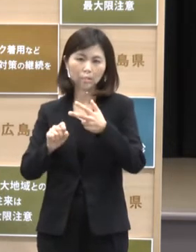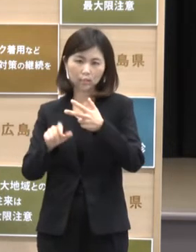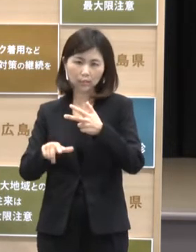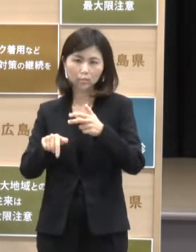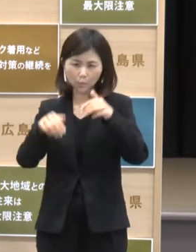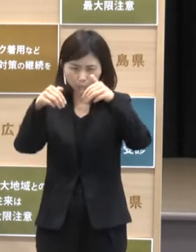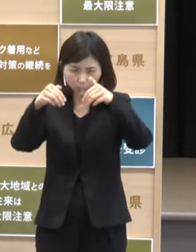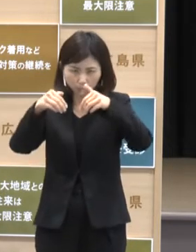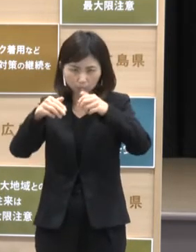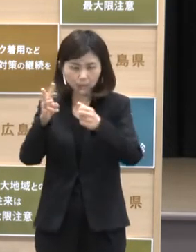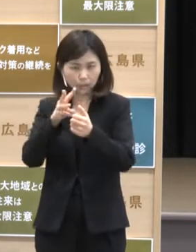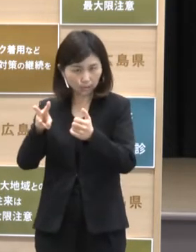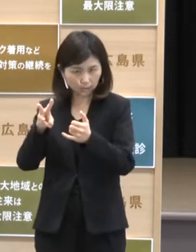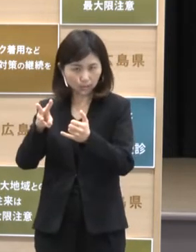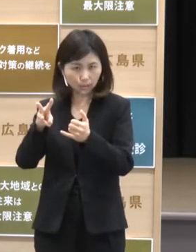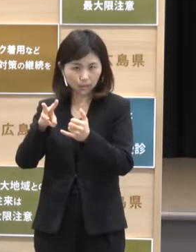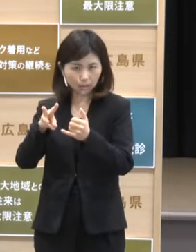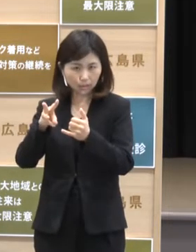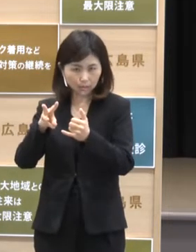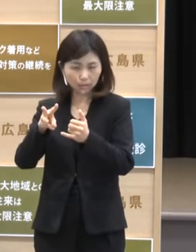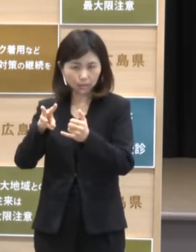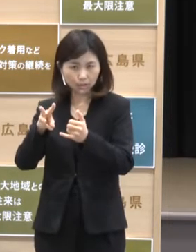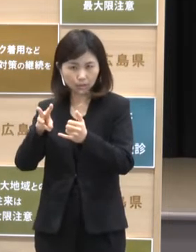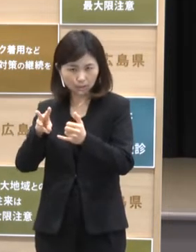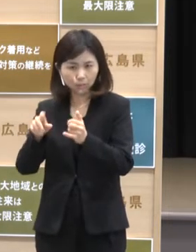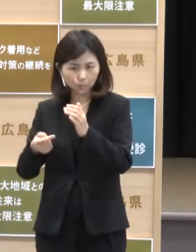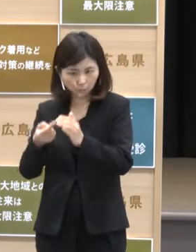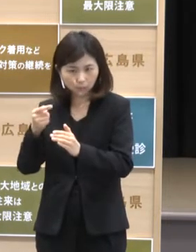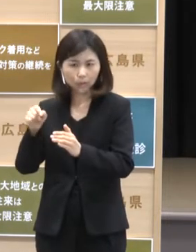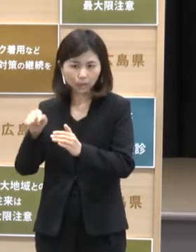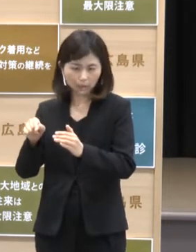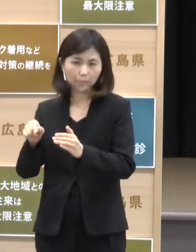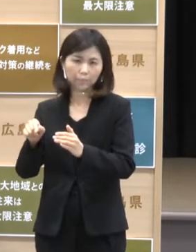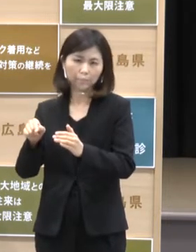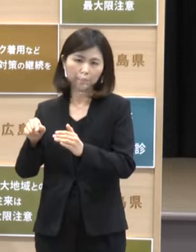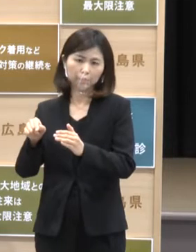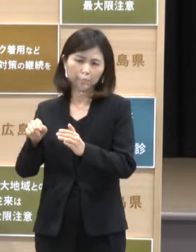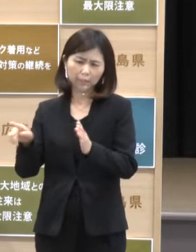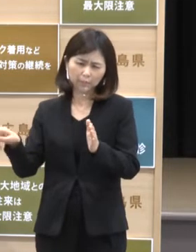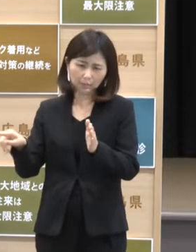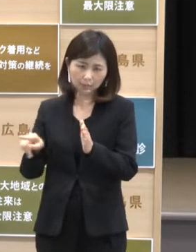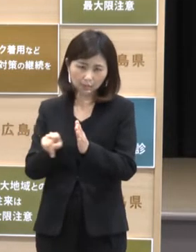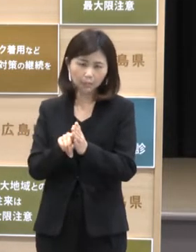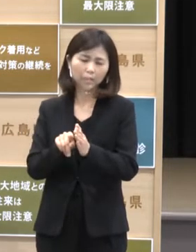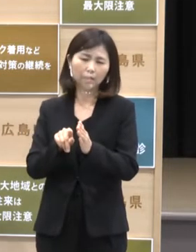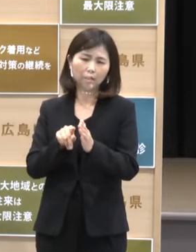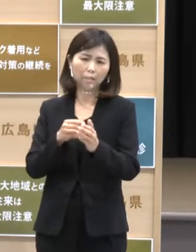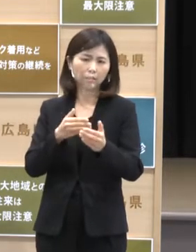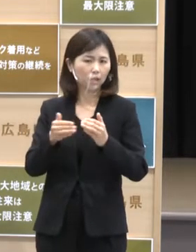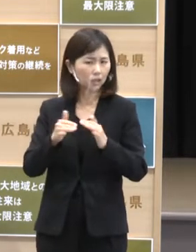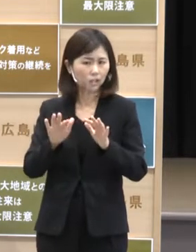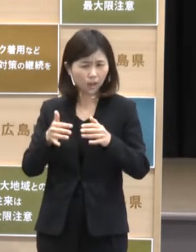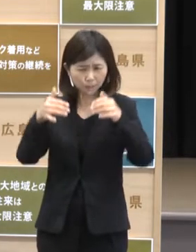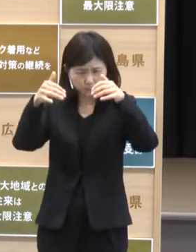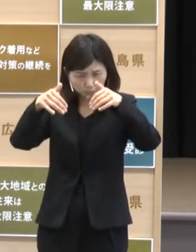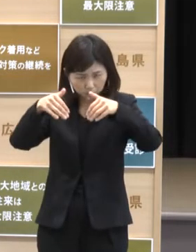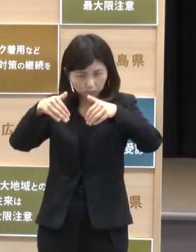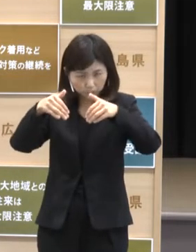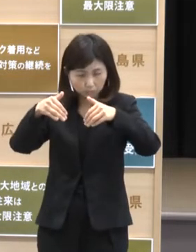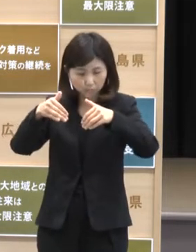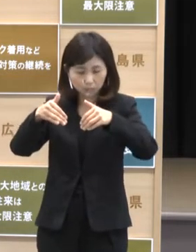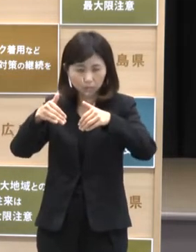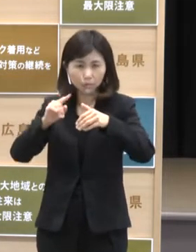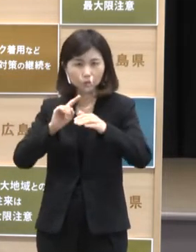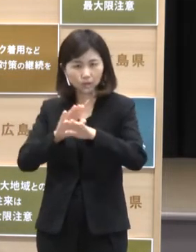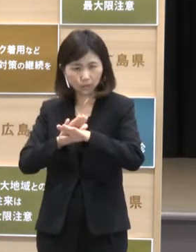して数十年に一度と、あるいはこれまで経験したことのないといったような表現される